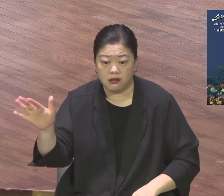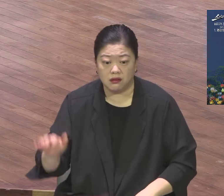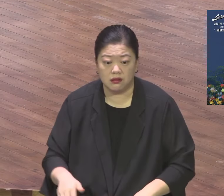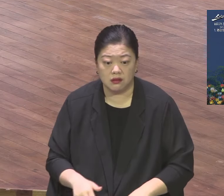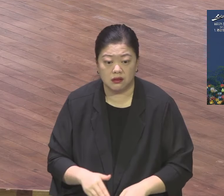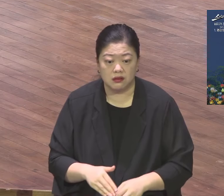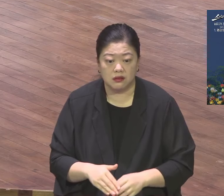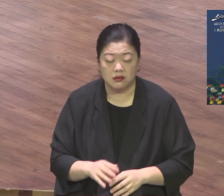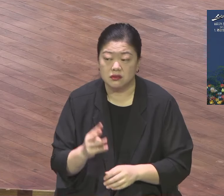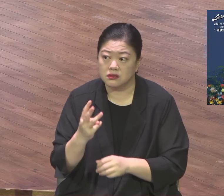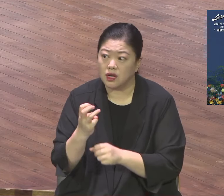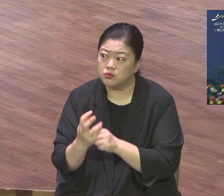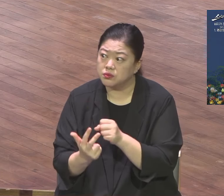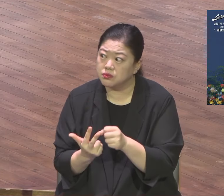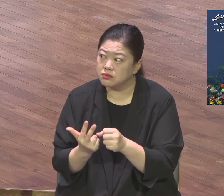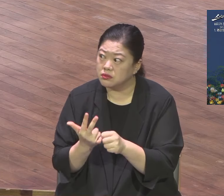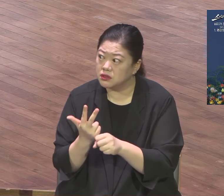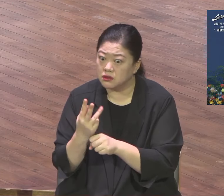없습니다.